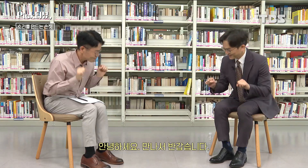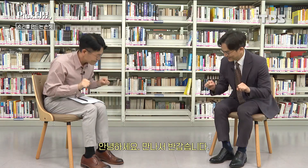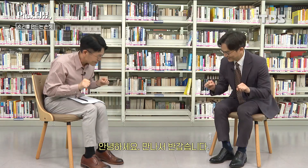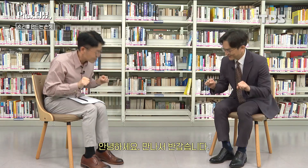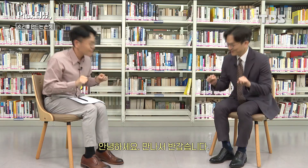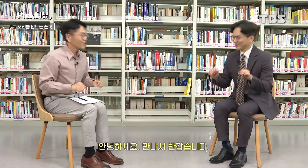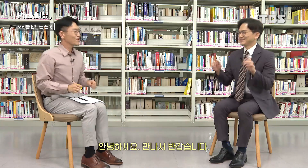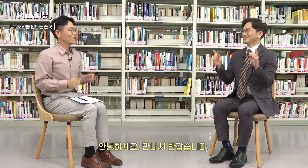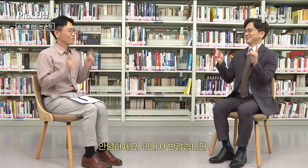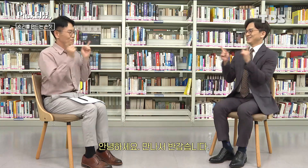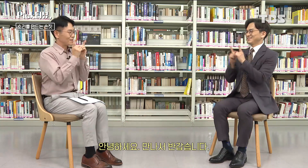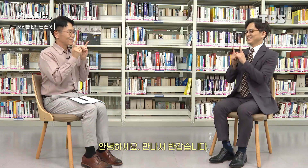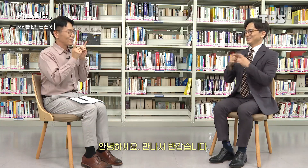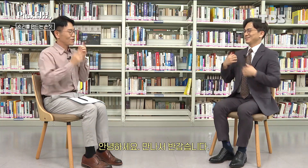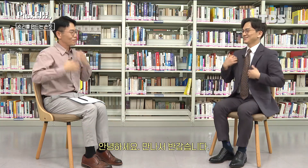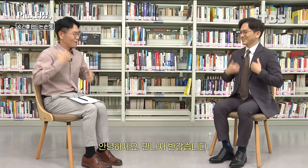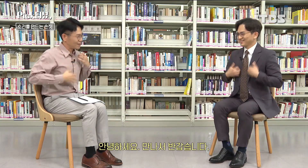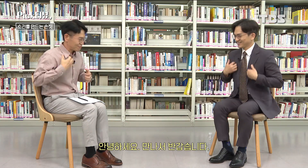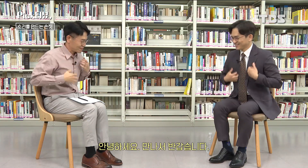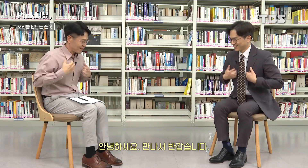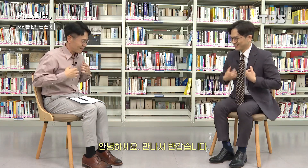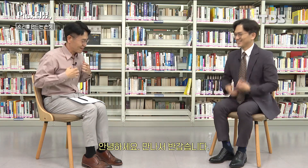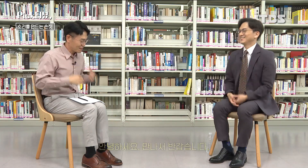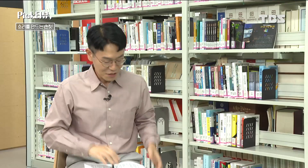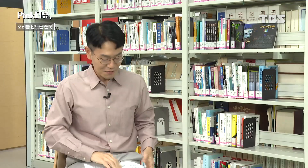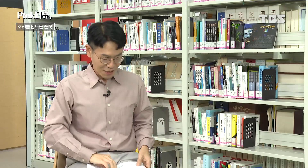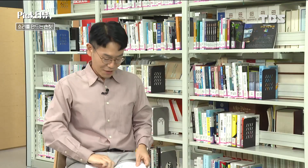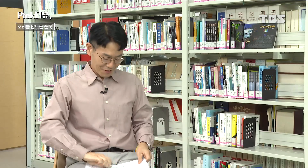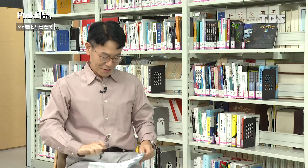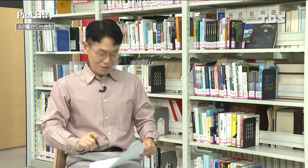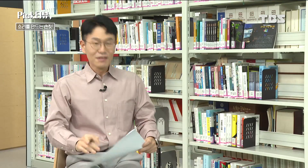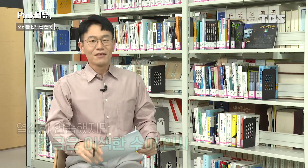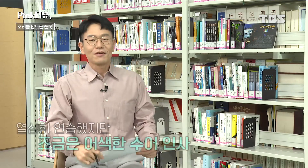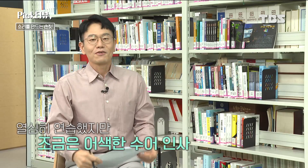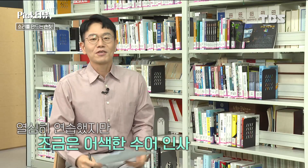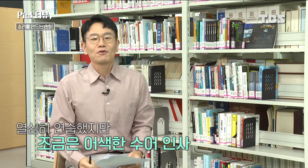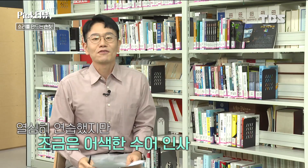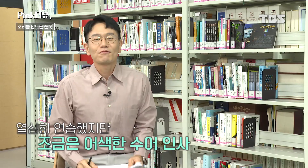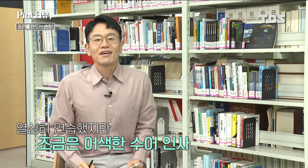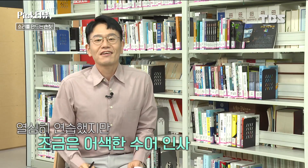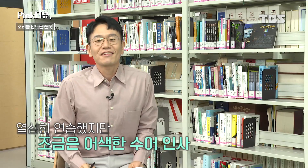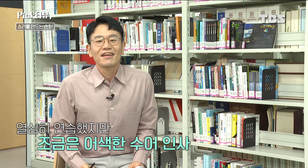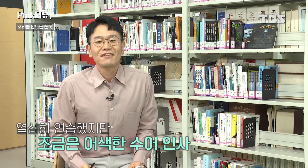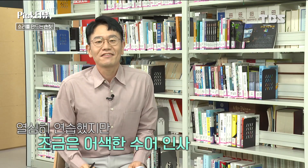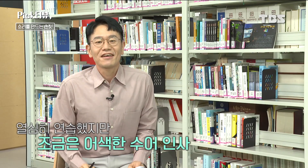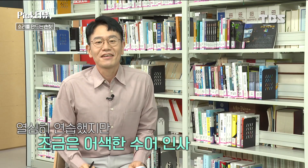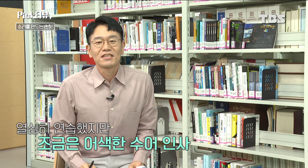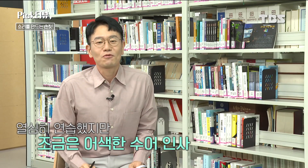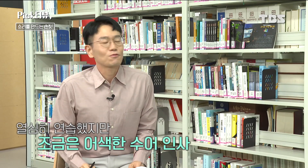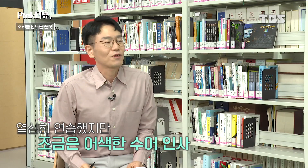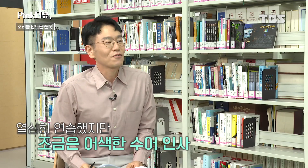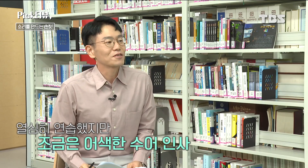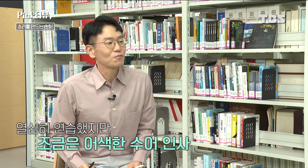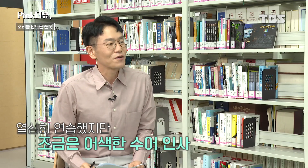안녕하세요. 안녕하세요. 안녕하세요. 반갑습니다. 네, 열심히 연습을 하기는 했는데 이게 제대로 된 건지는